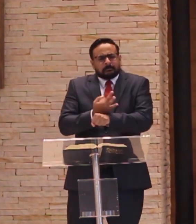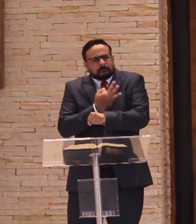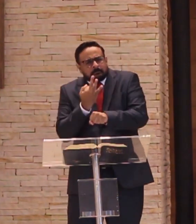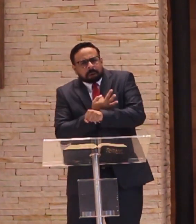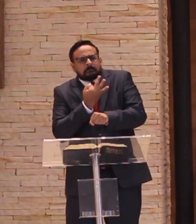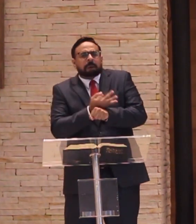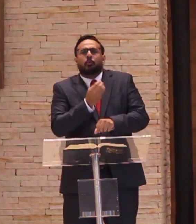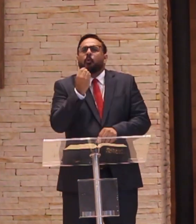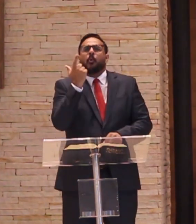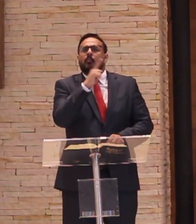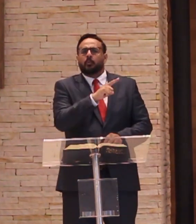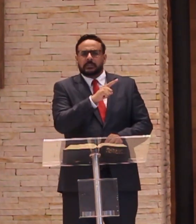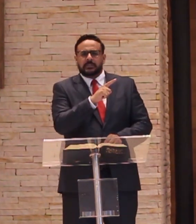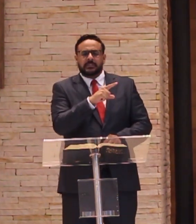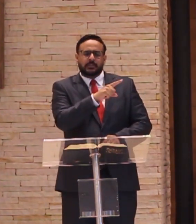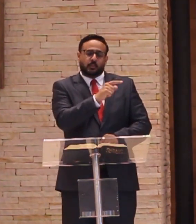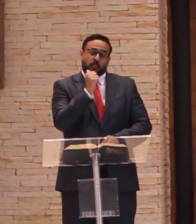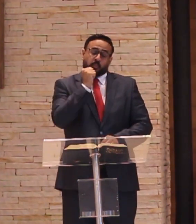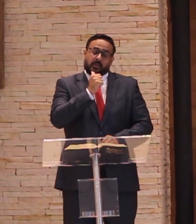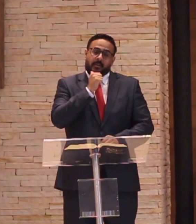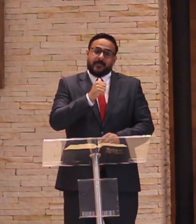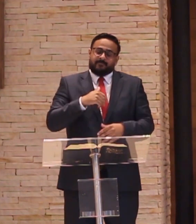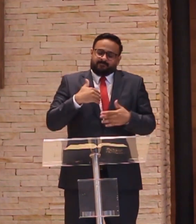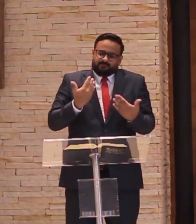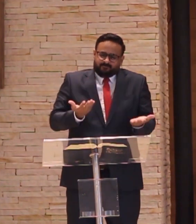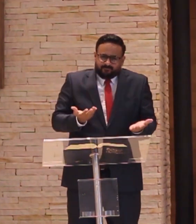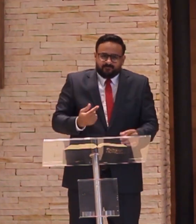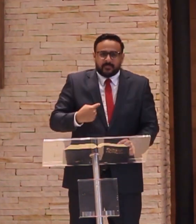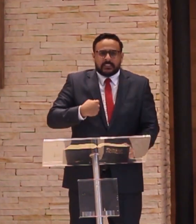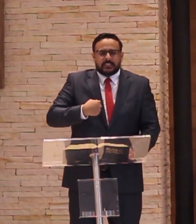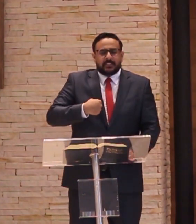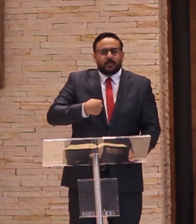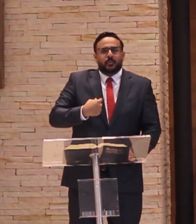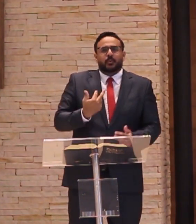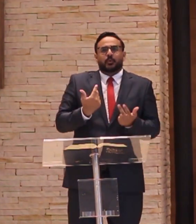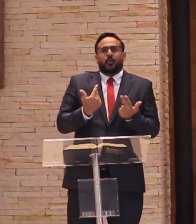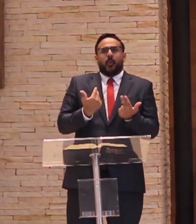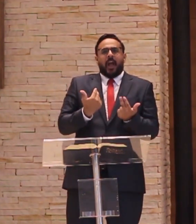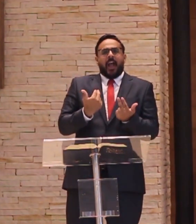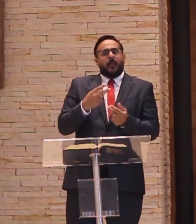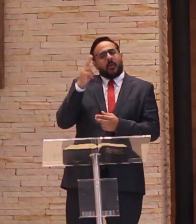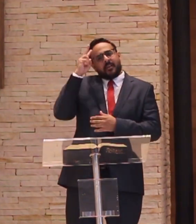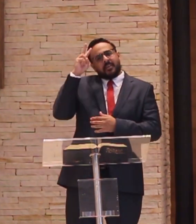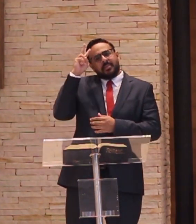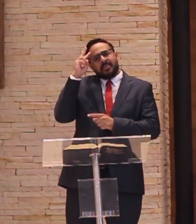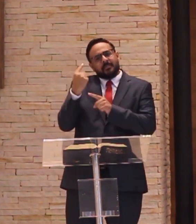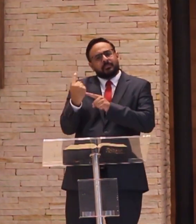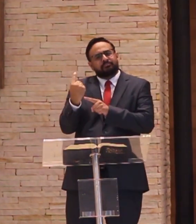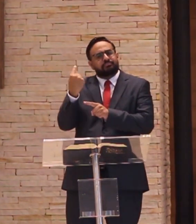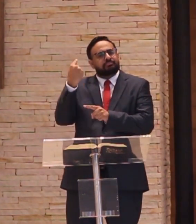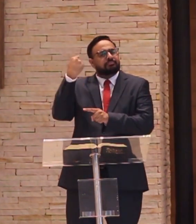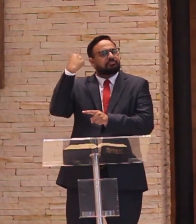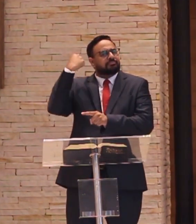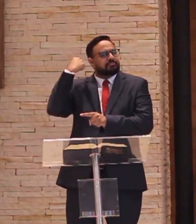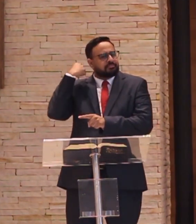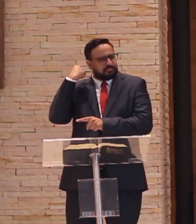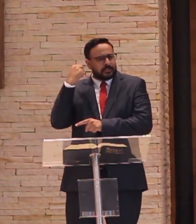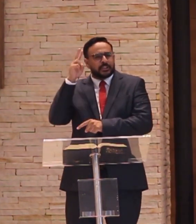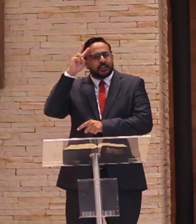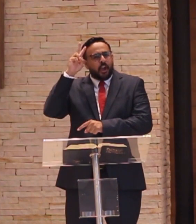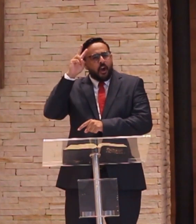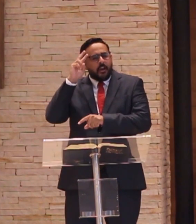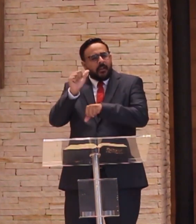As pessoas, então, entrevistando ela, perguntaram para ela por que ela conseguiu sobreviver, aonde ela achou